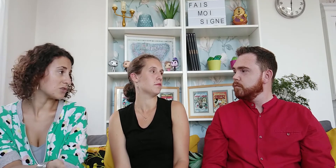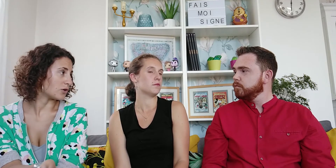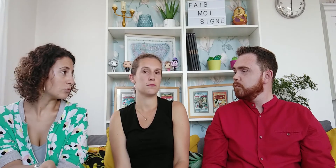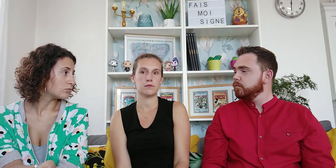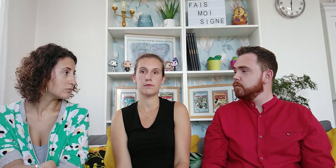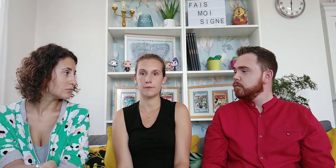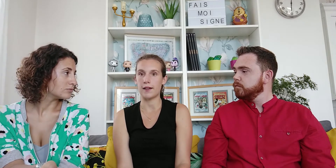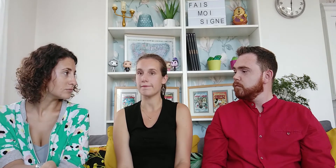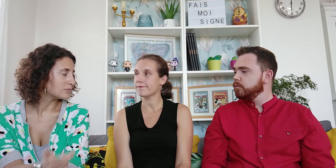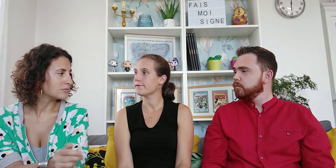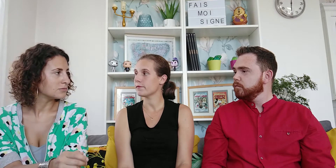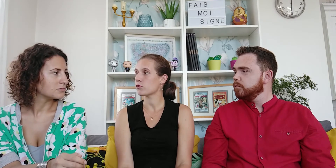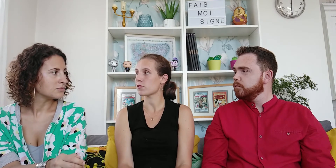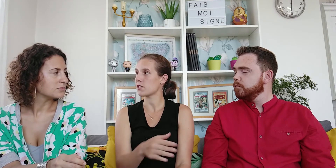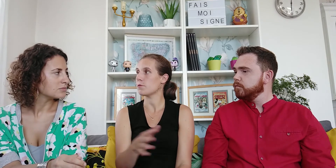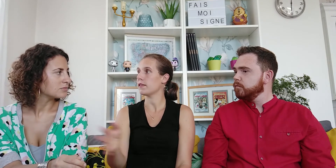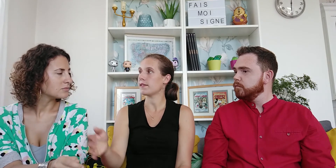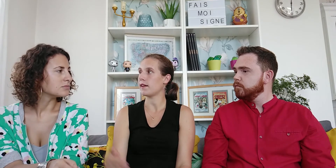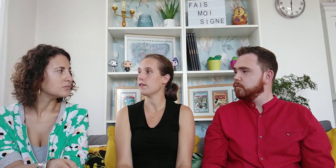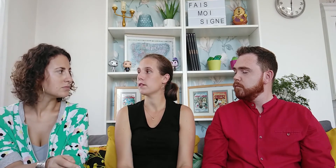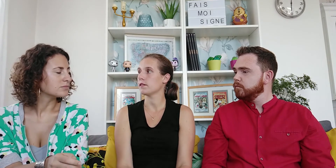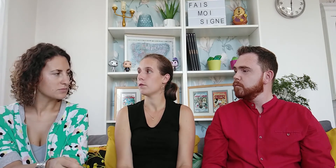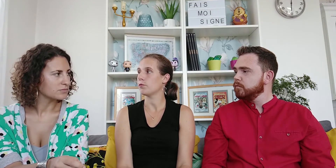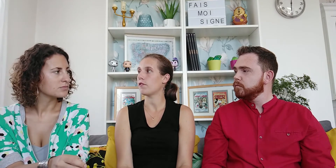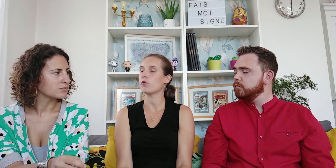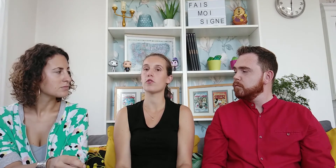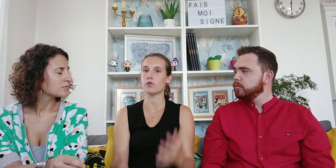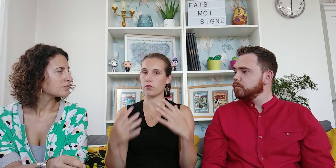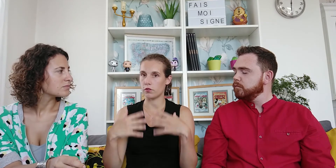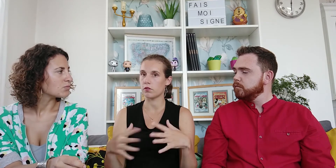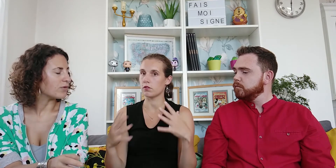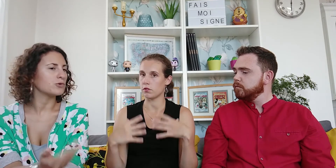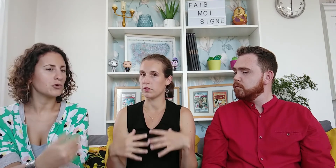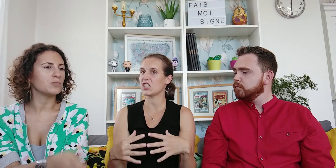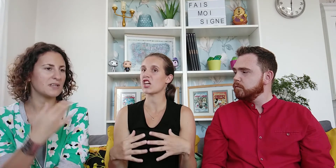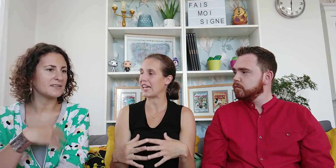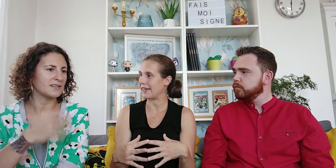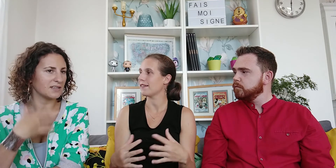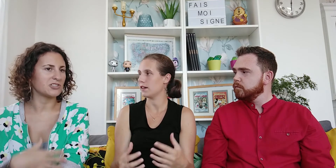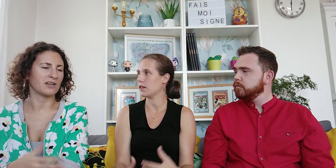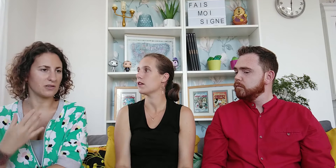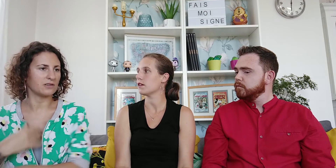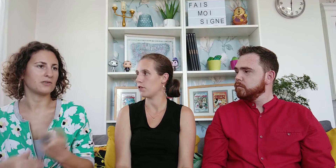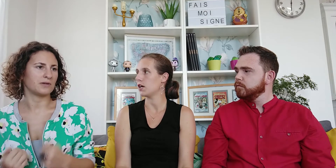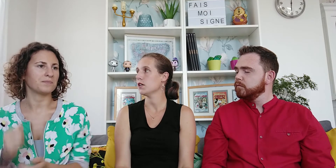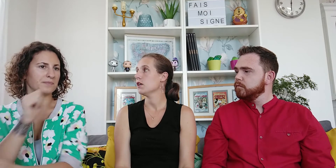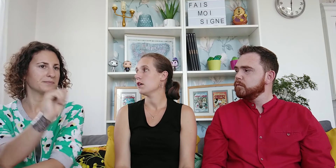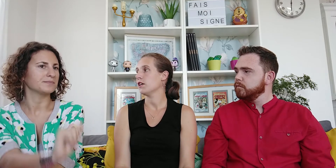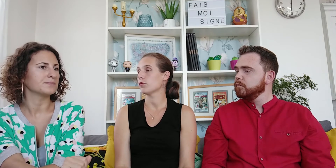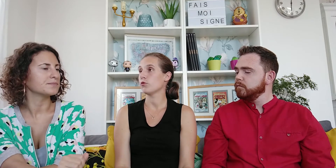7 heures. Voilà. Sur cette semaine étalée. Pour avoir le temps de bien intégrer chaque... Voilà. Et on a eu